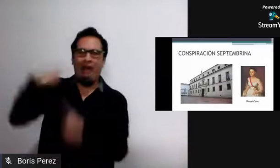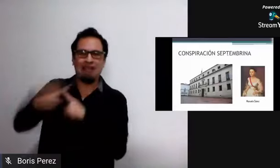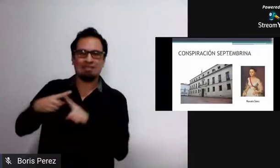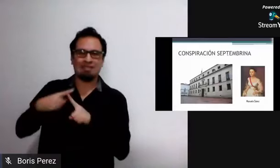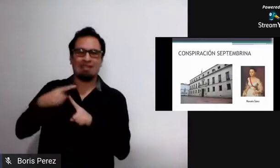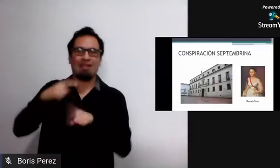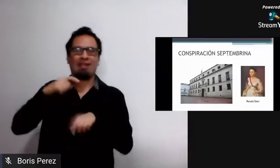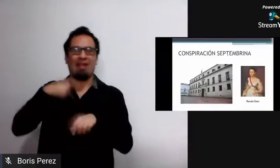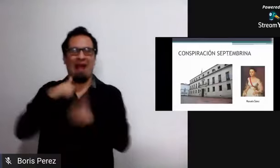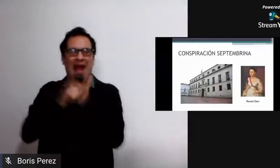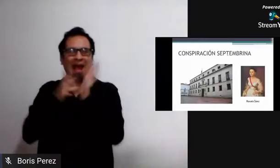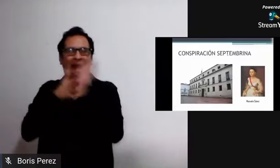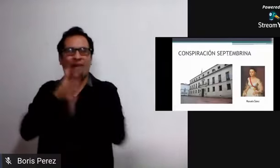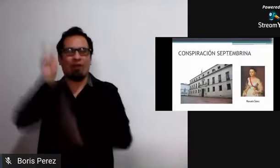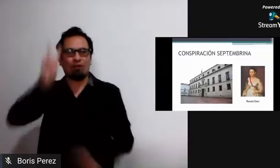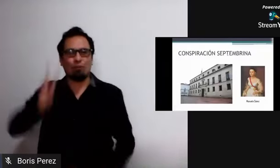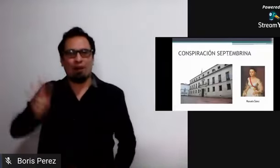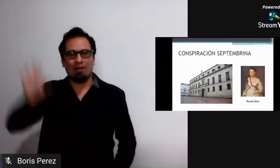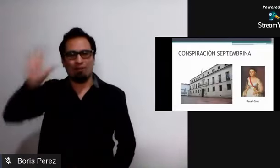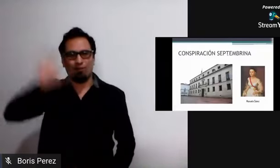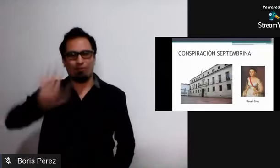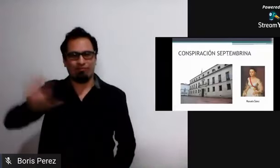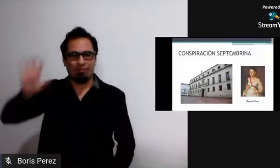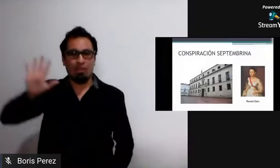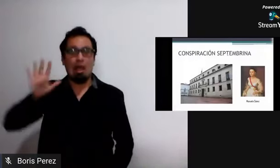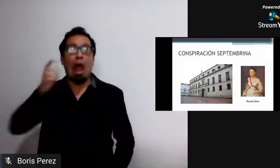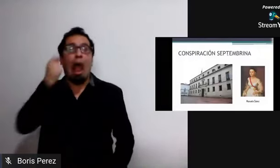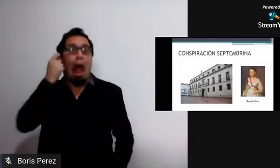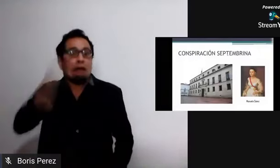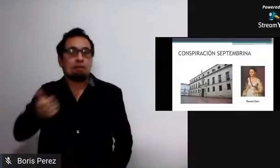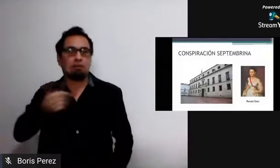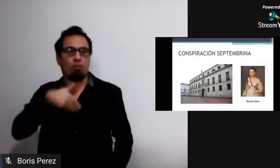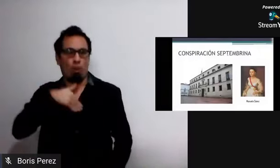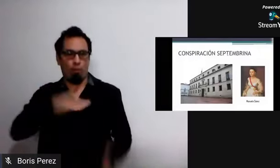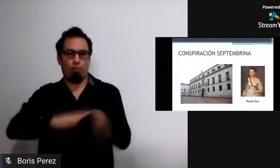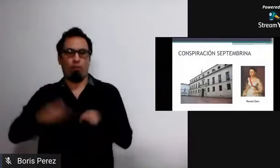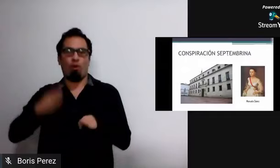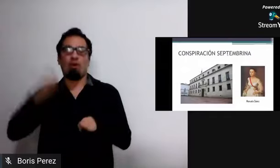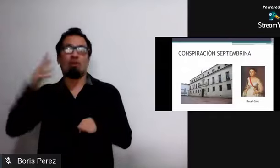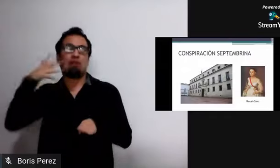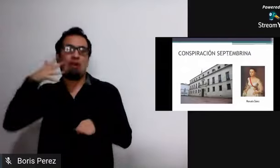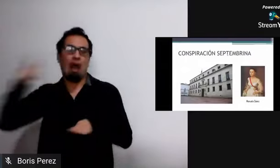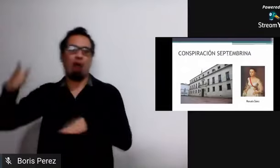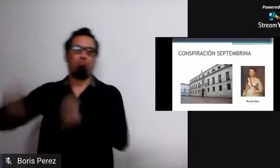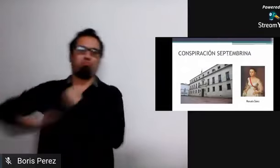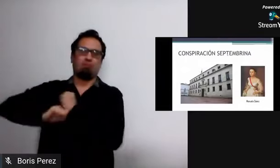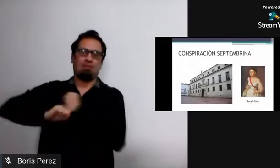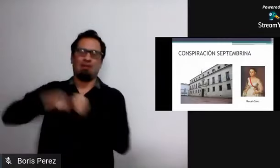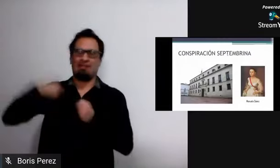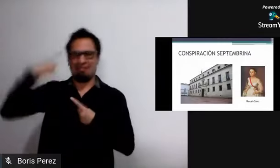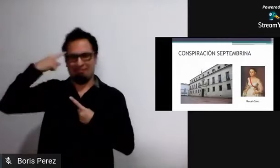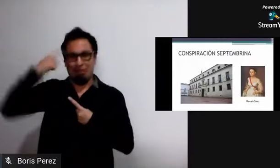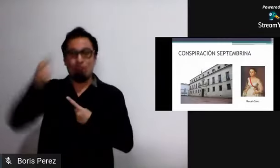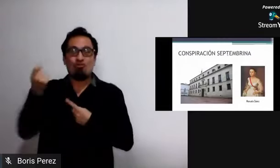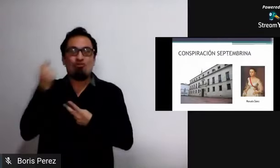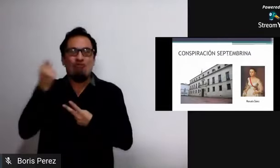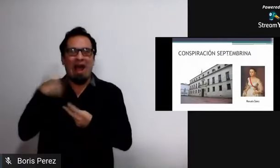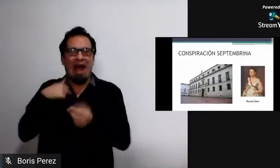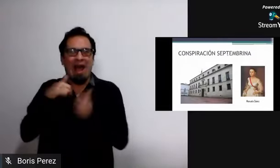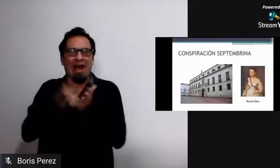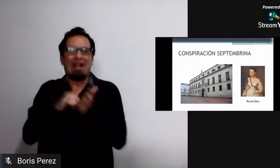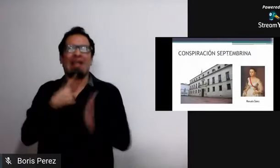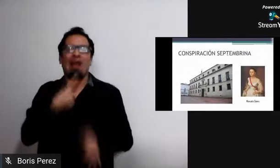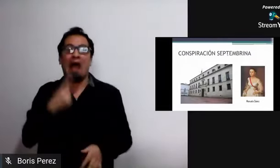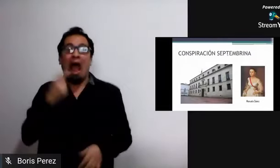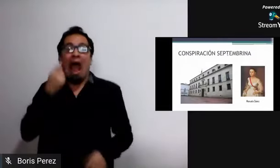nerviosismo por estar ubicados en este lugar tan vulnerable. ¿Se acuerdan que yo les hablaba que anteriormente en Venezuela